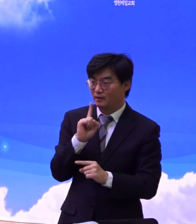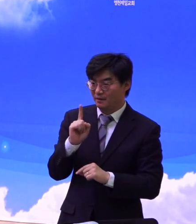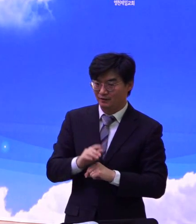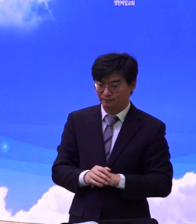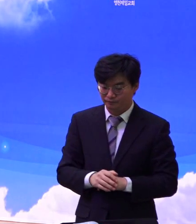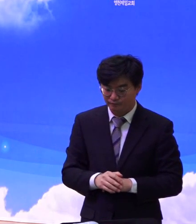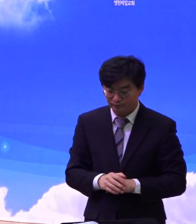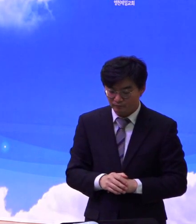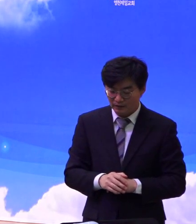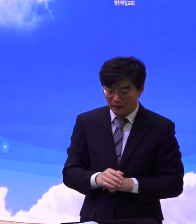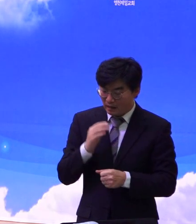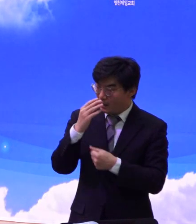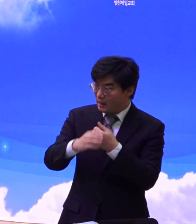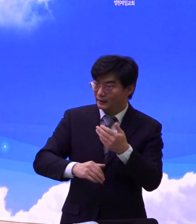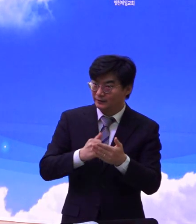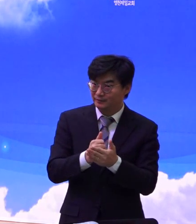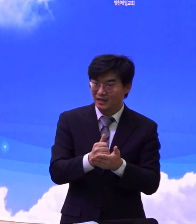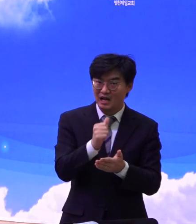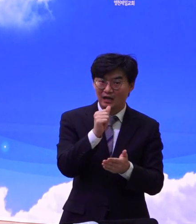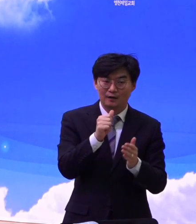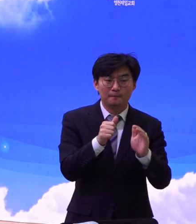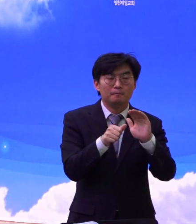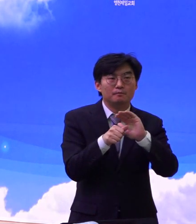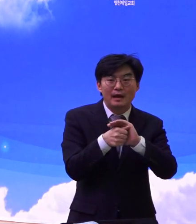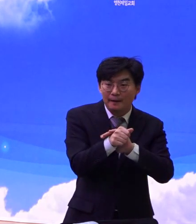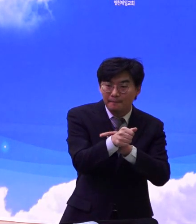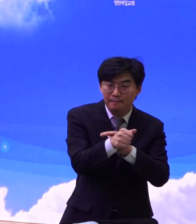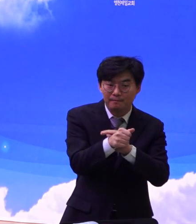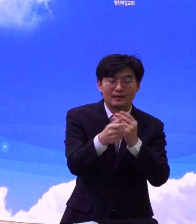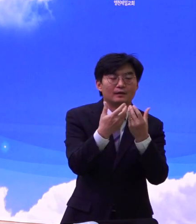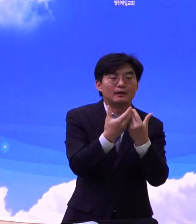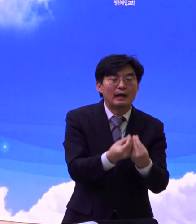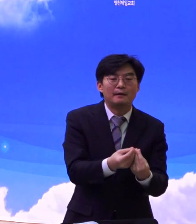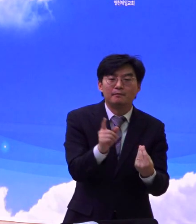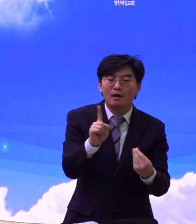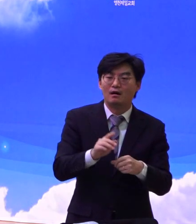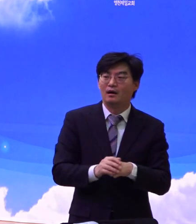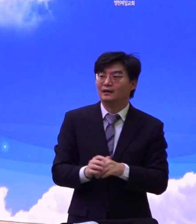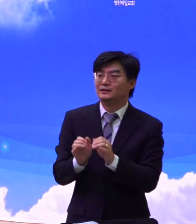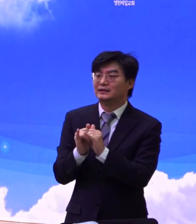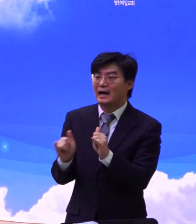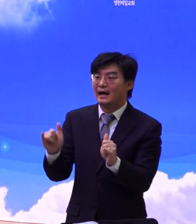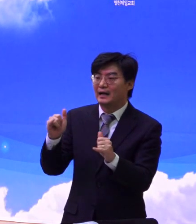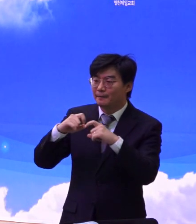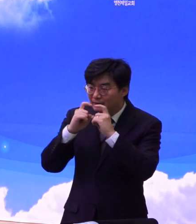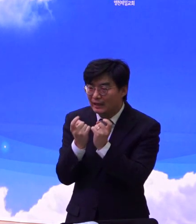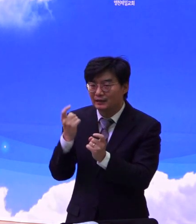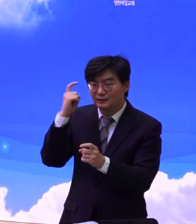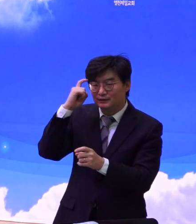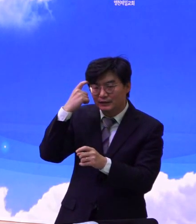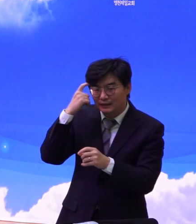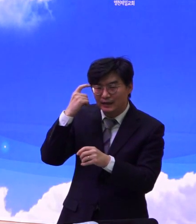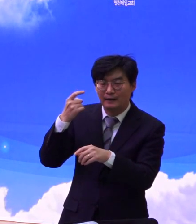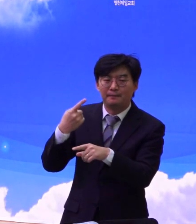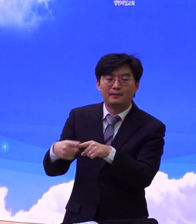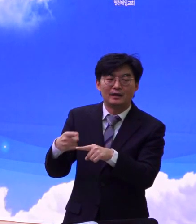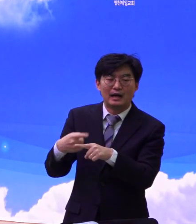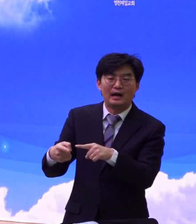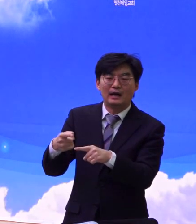사건을 통해서 인간의 이성이나 인간의 감정이 아니라 하나님의 인도하심을